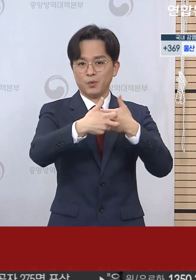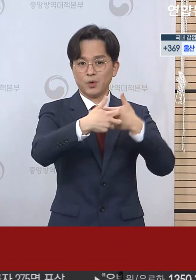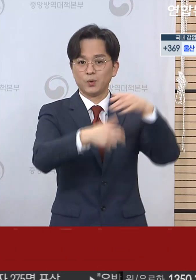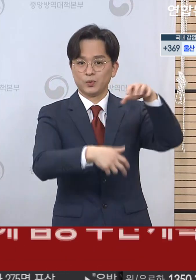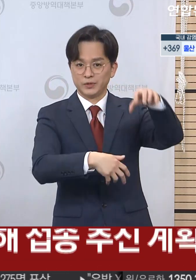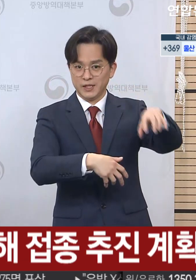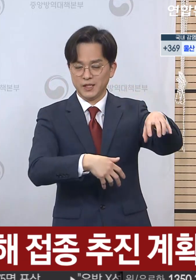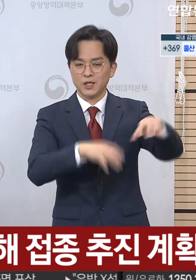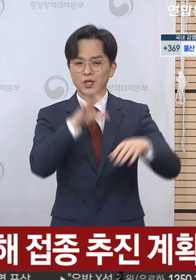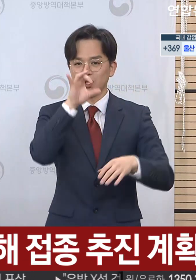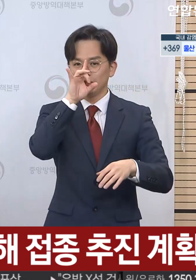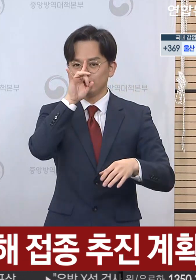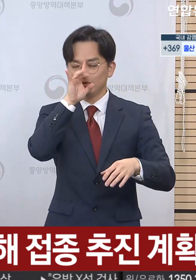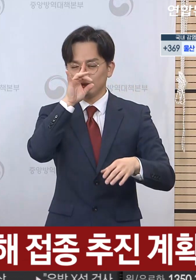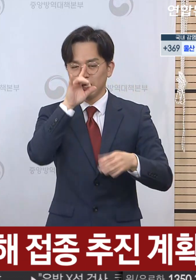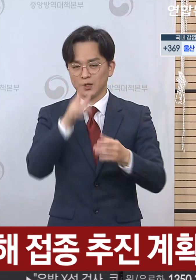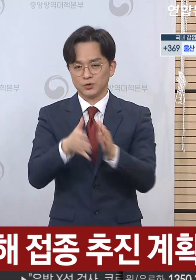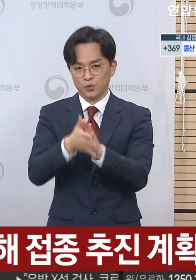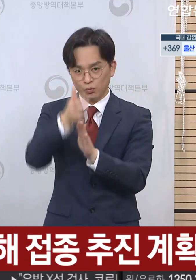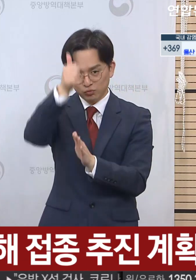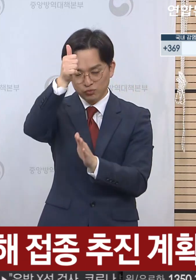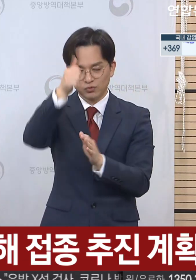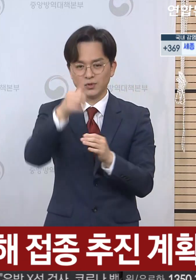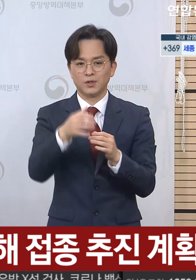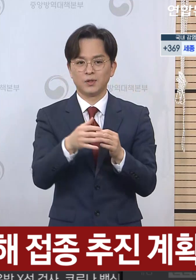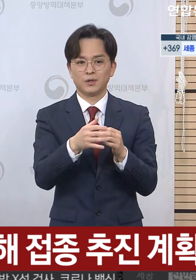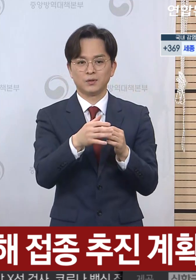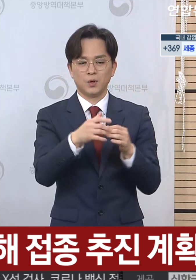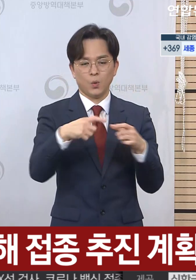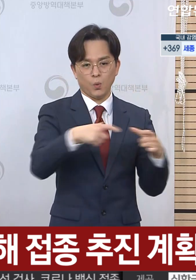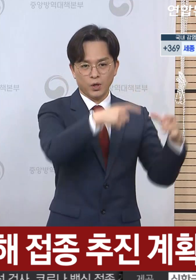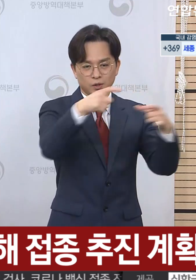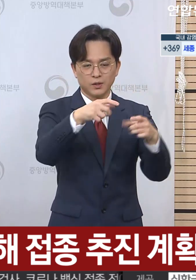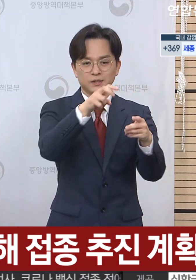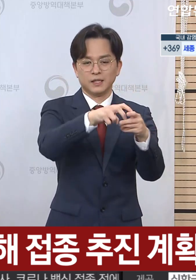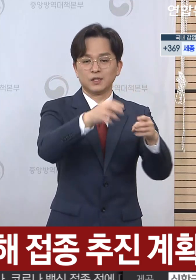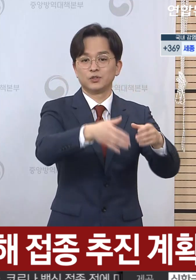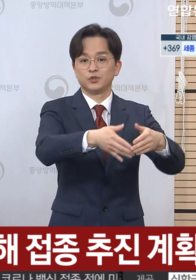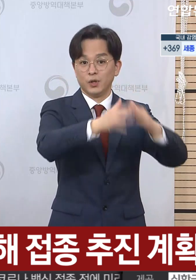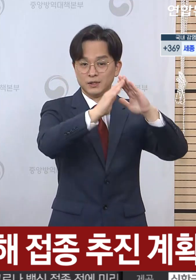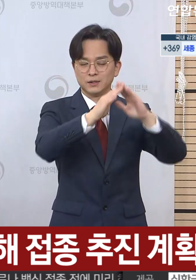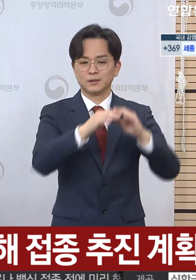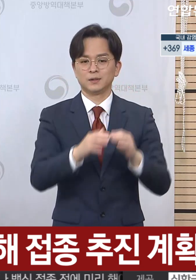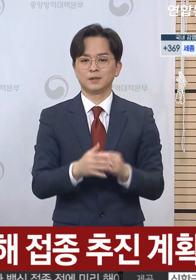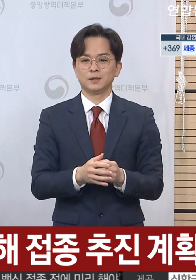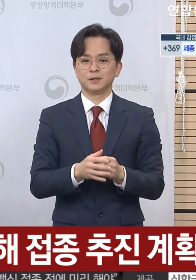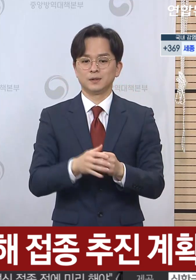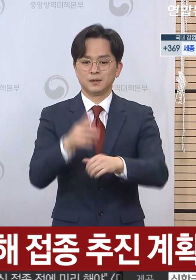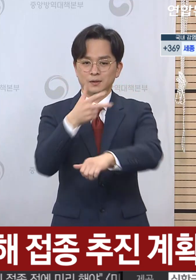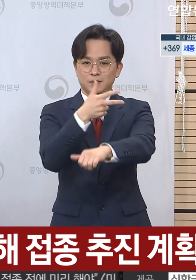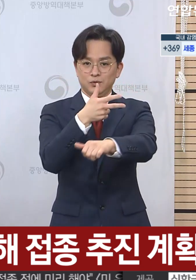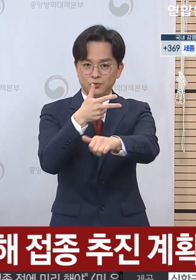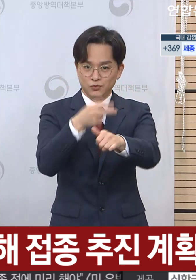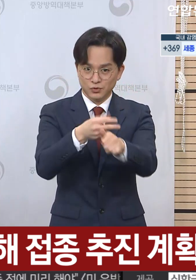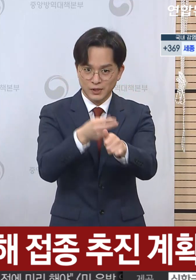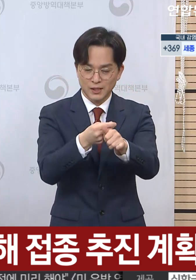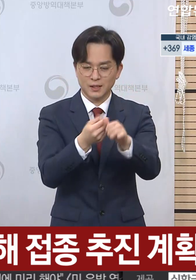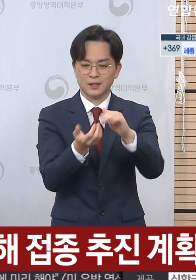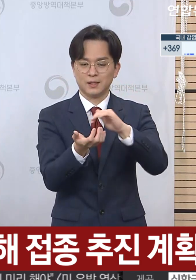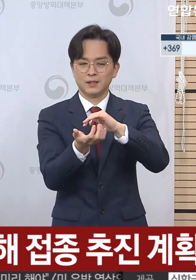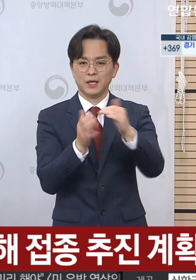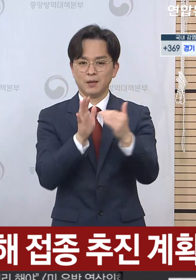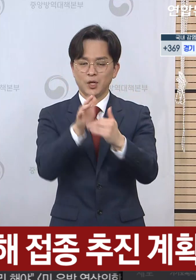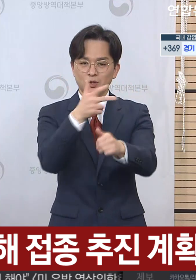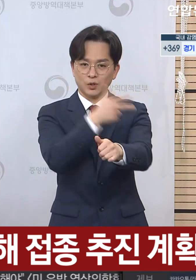전문병원에 중앙과 권역의 예방접종센터를 설치해서 초기 도입 백신의 접종과 예방접종센터